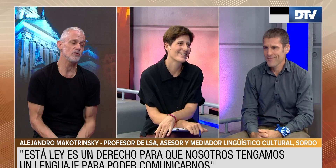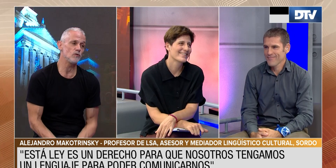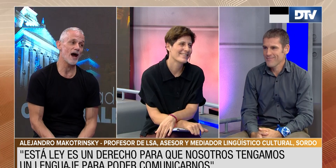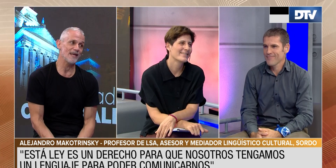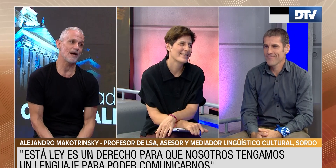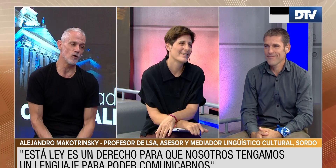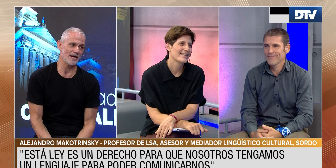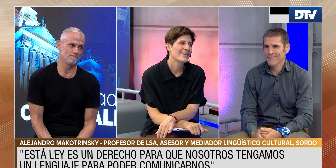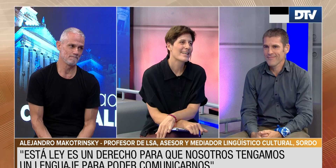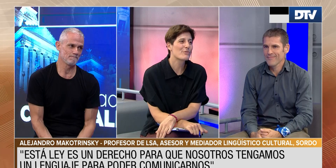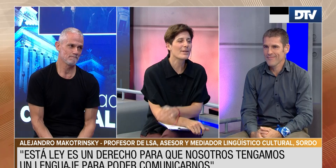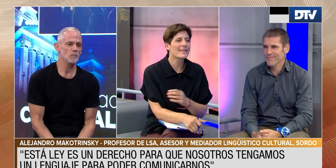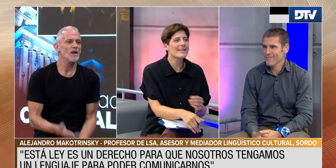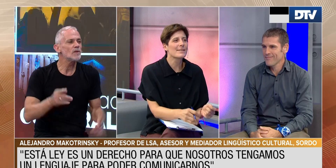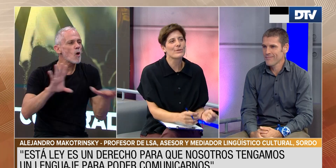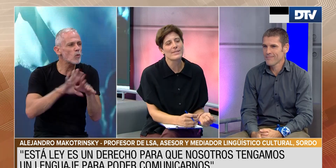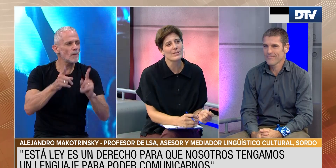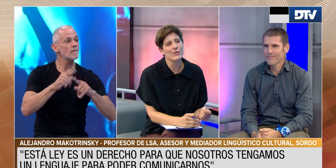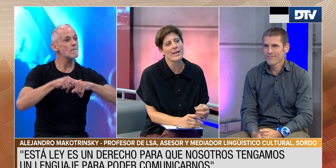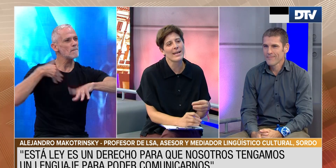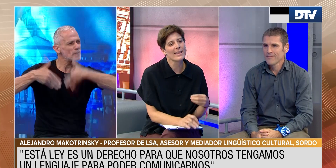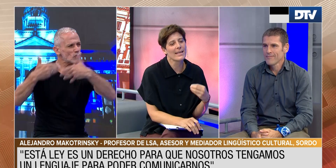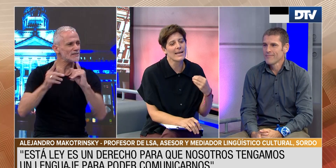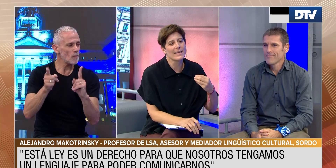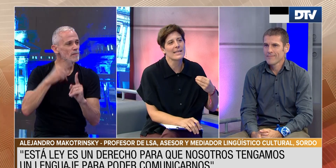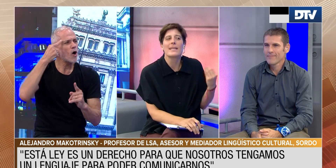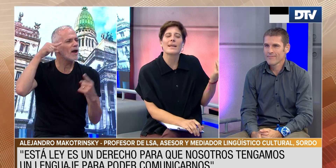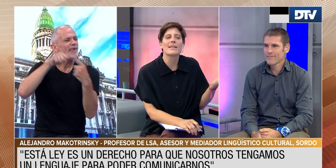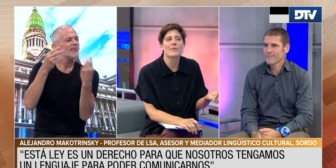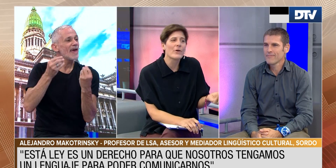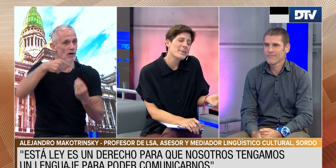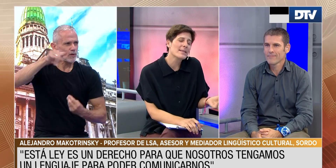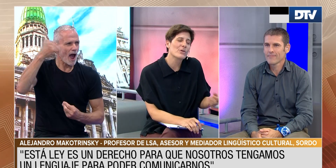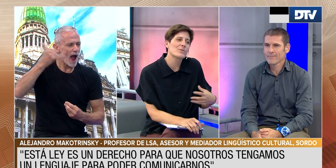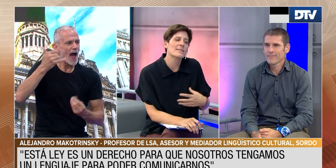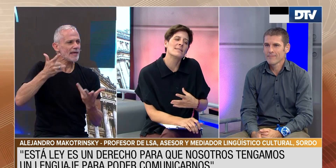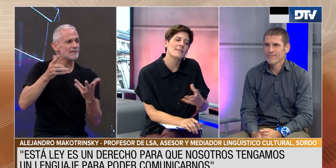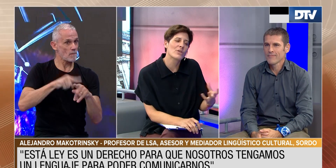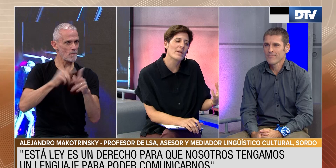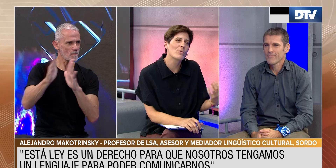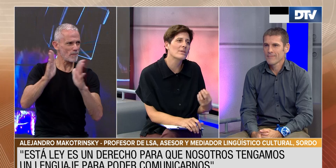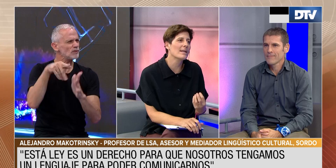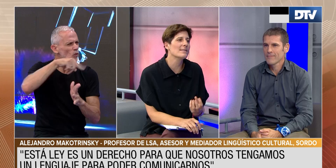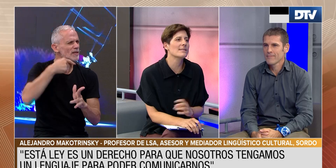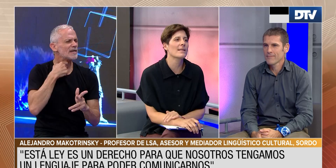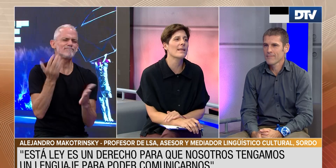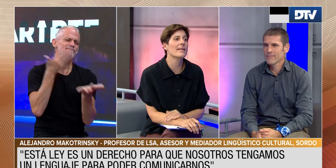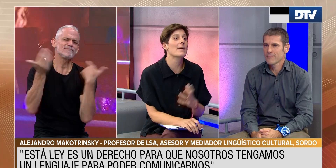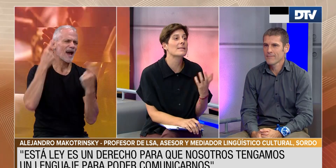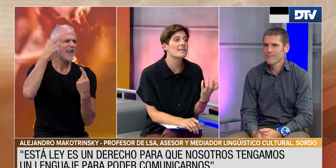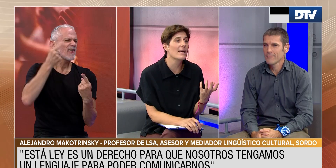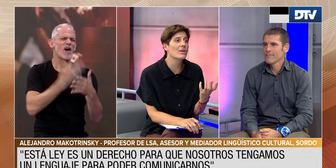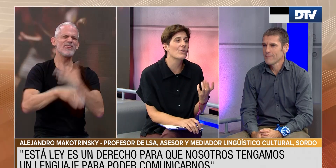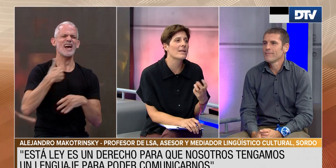se continúa hasta ahora. Y justamente en ese proceso, la idea que tenían antiguamente o que ustedes intentaron desmontar es esa idea